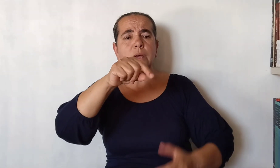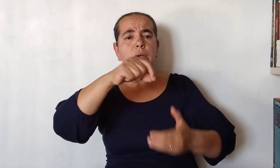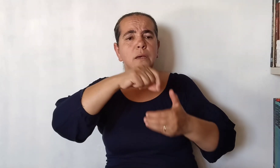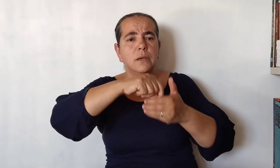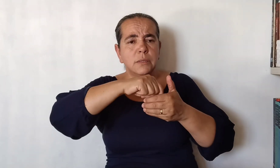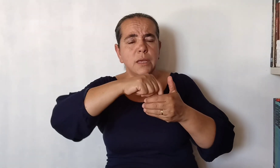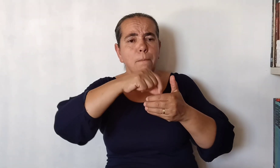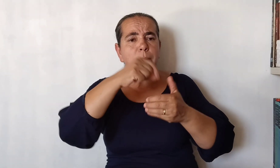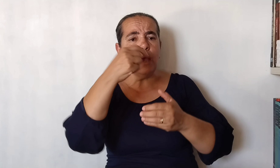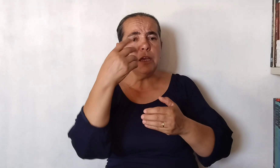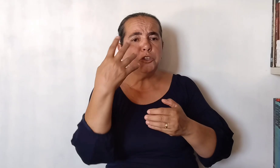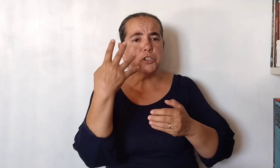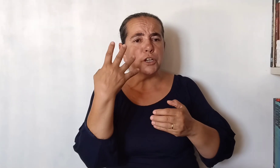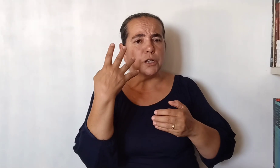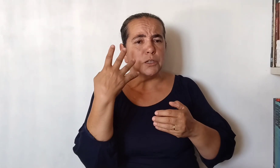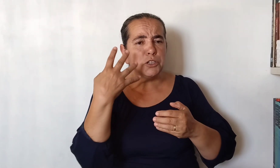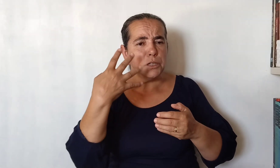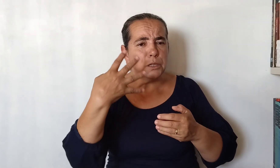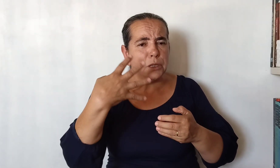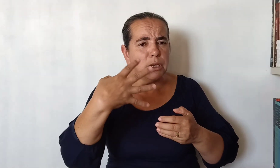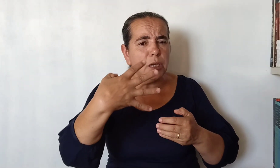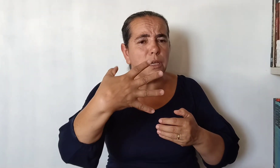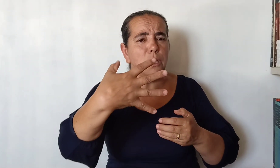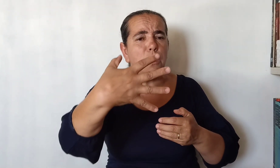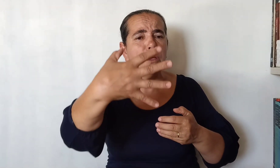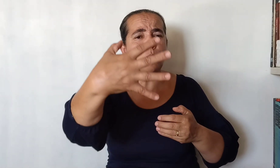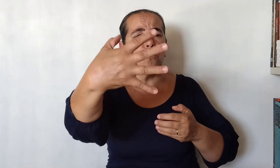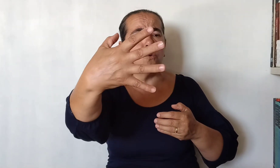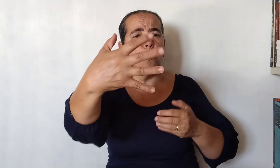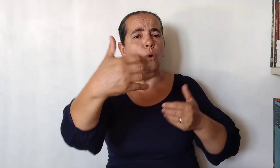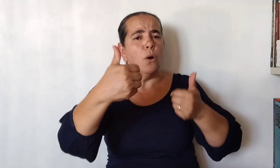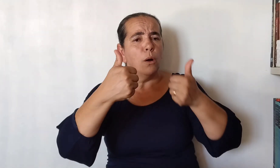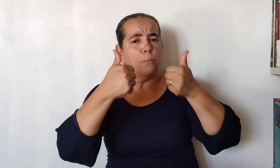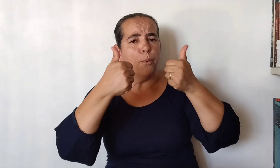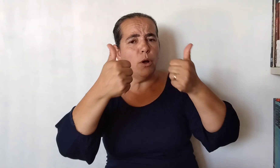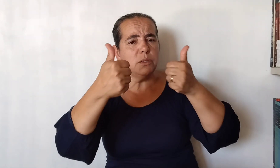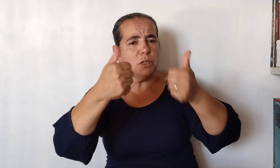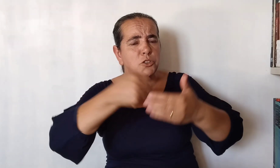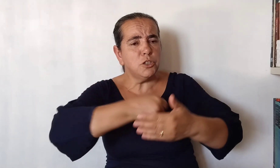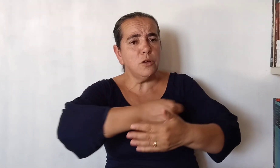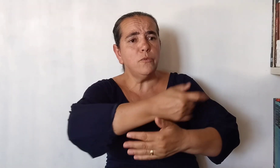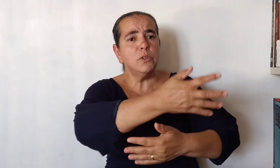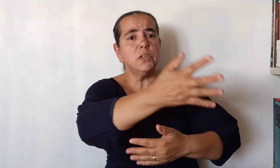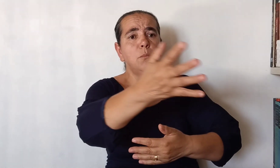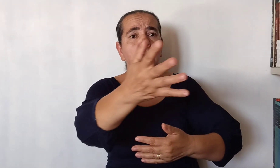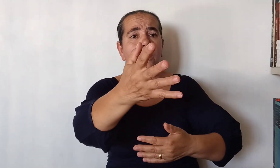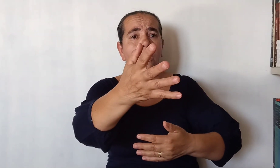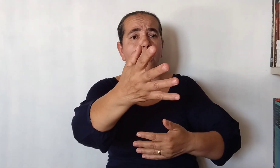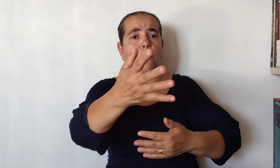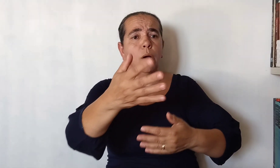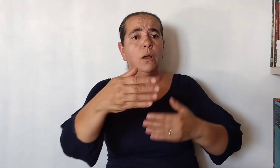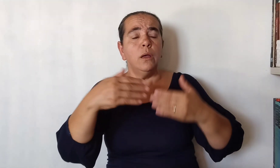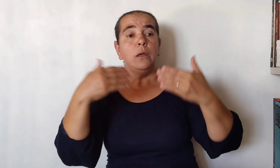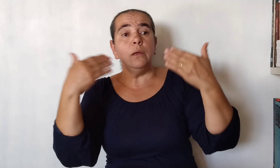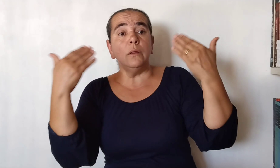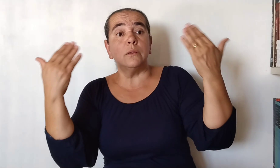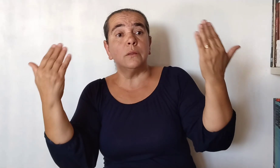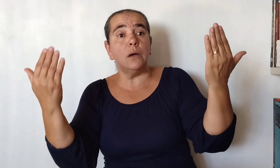aqui, semente de trigo positivo semeou.